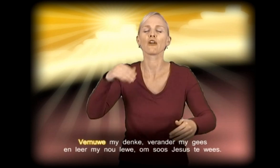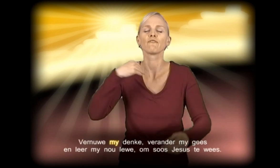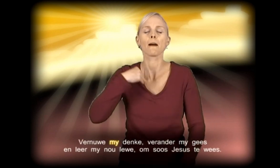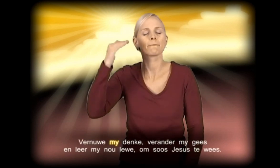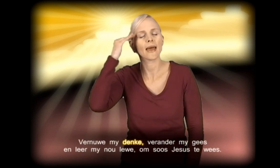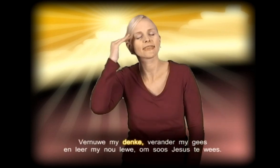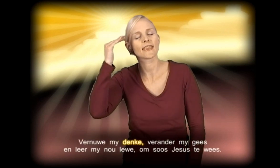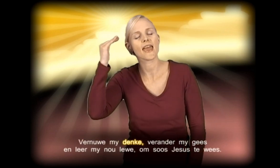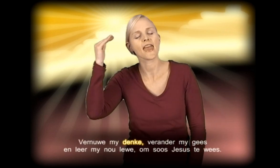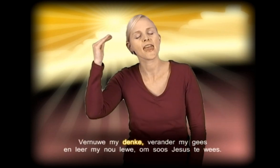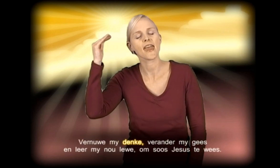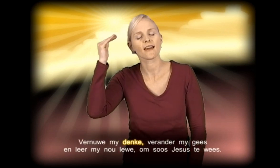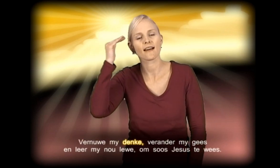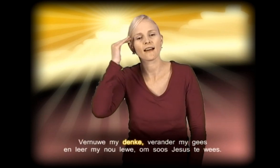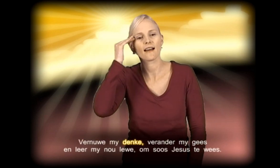Vernuwe my denke,